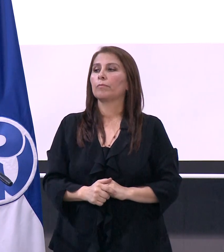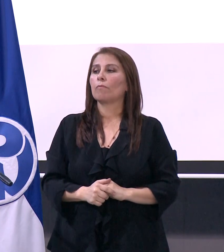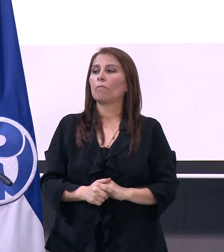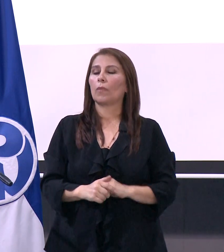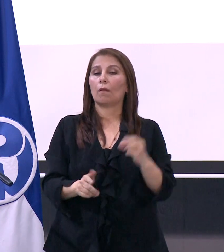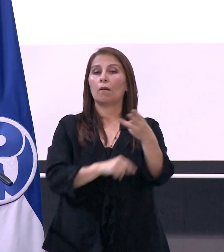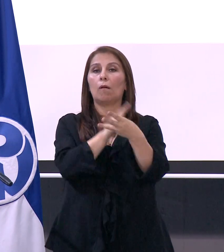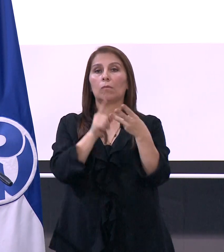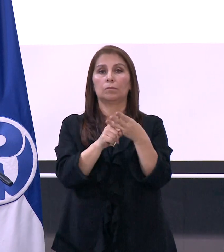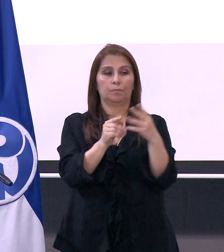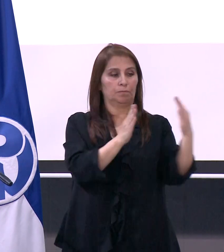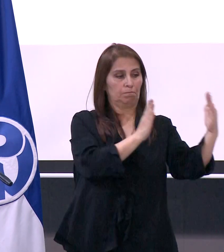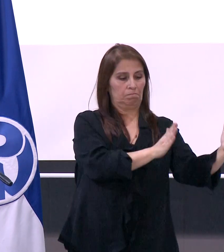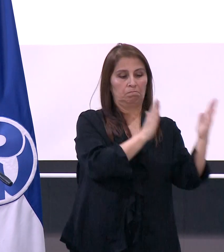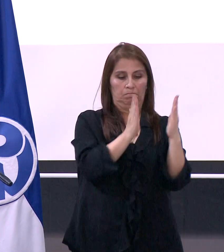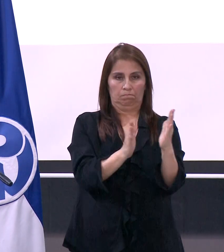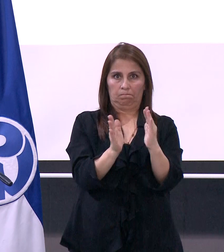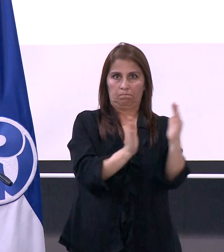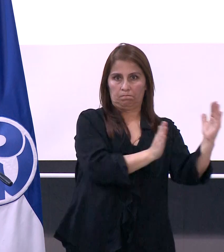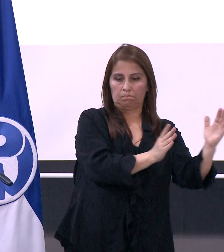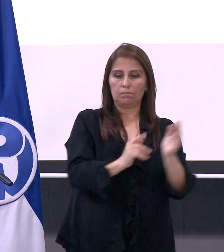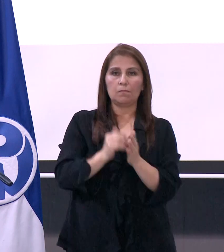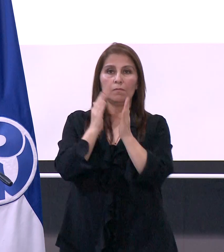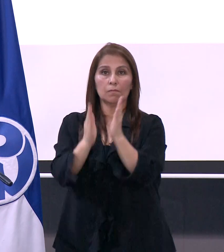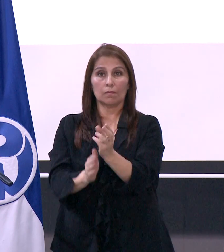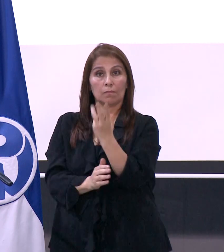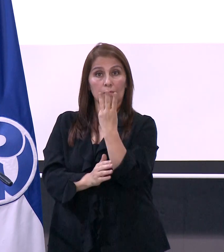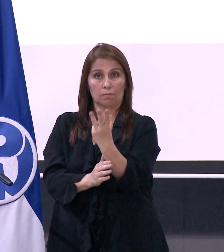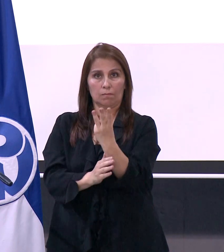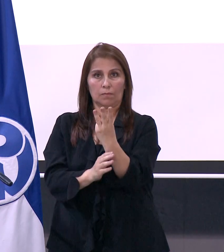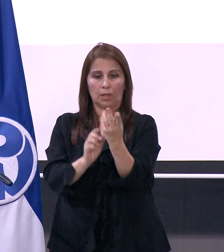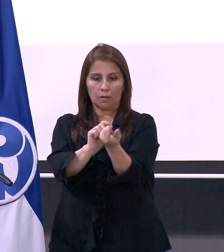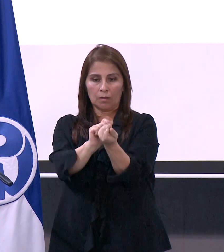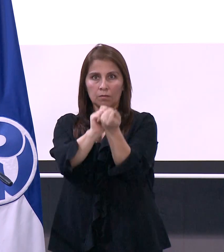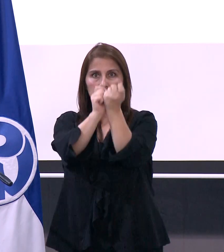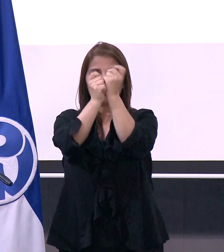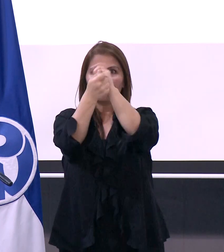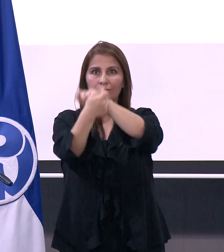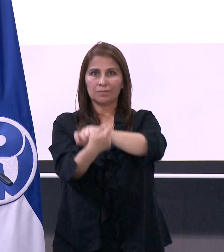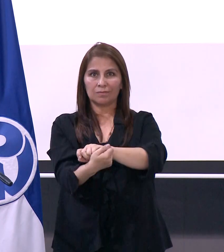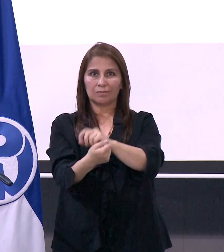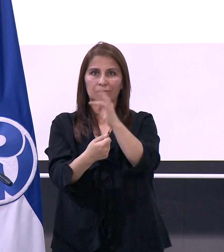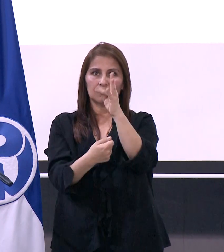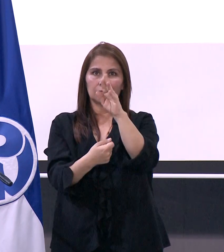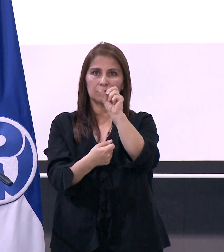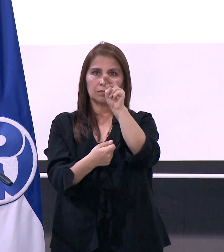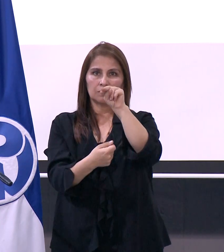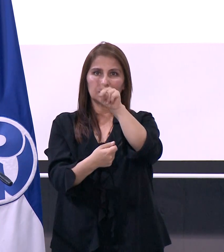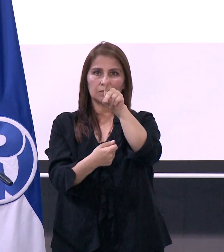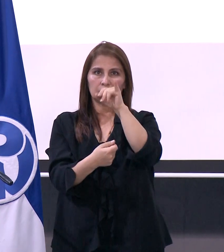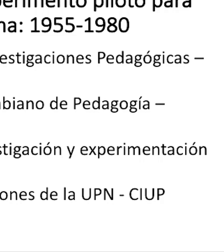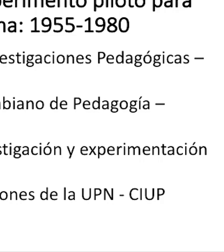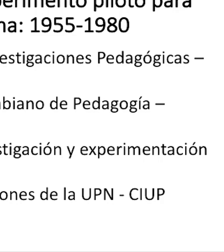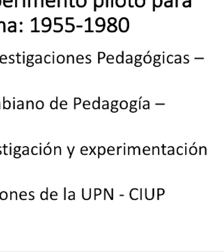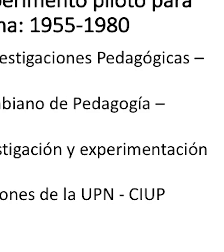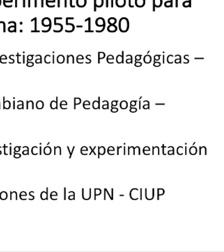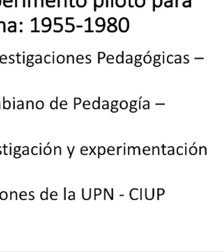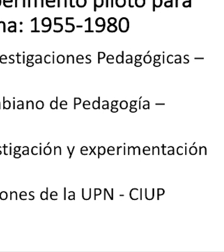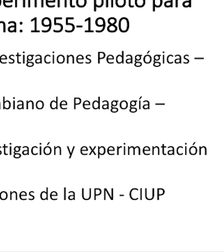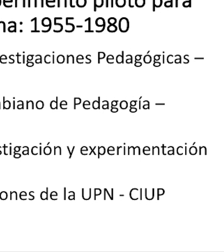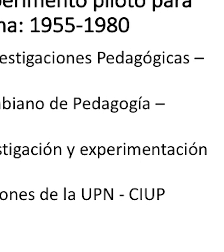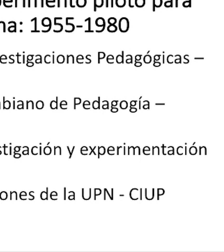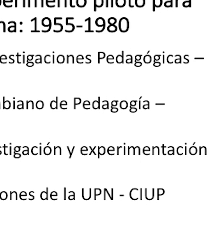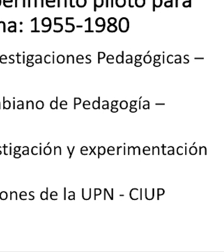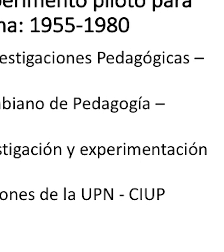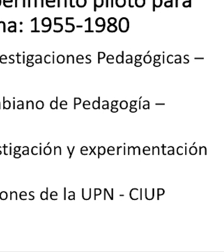tercer momento la transición yo digo lo que pudo ser y no